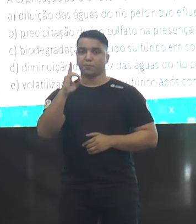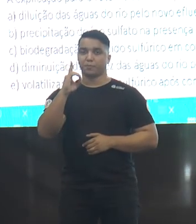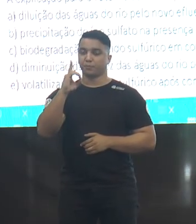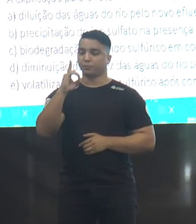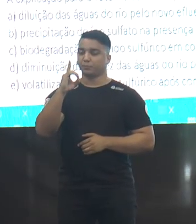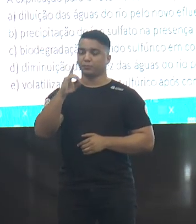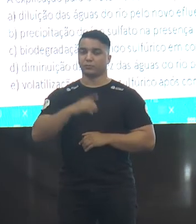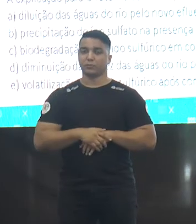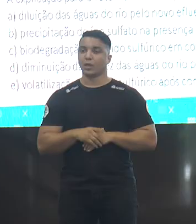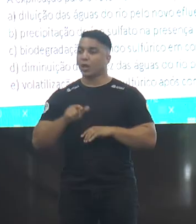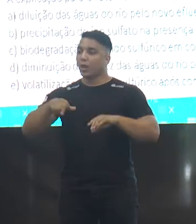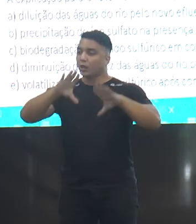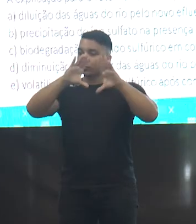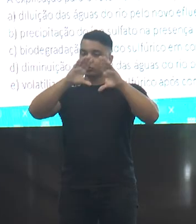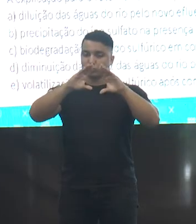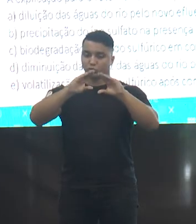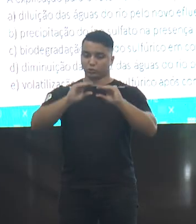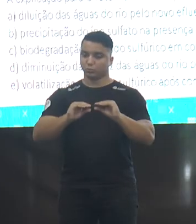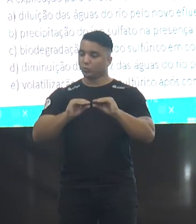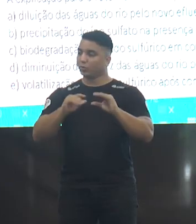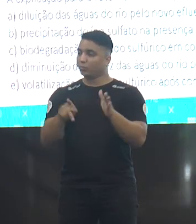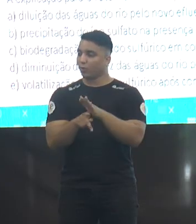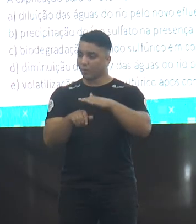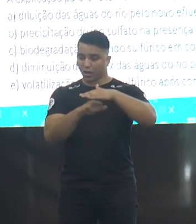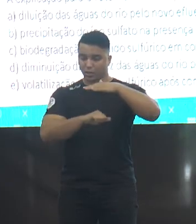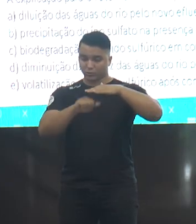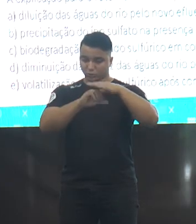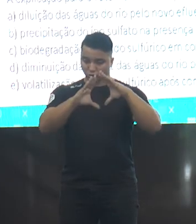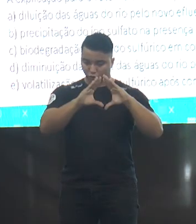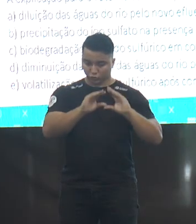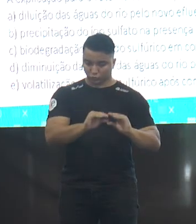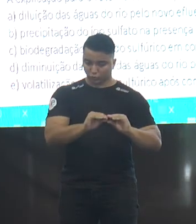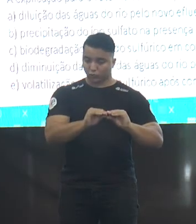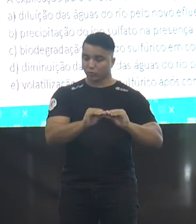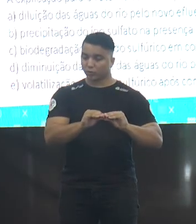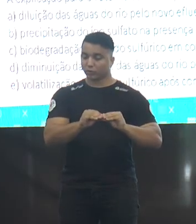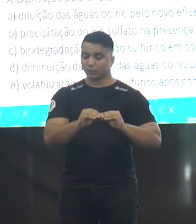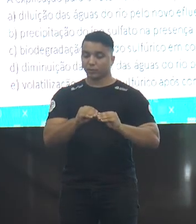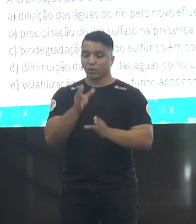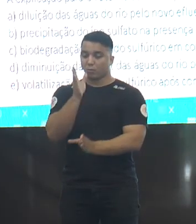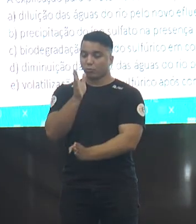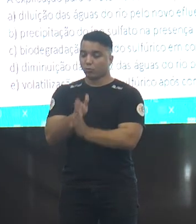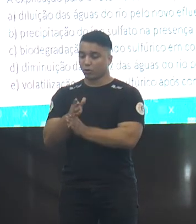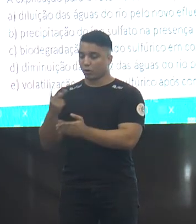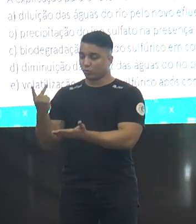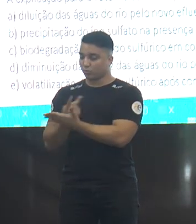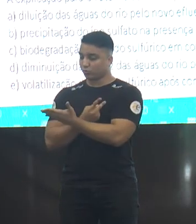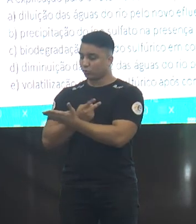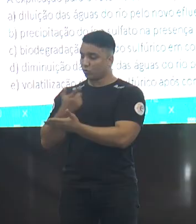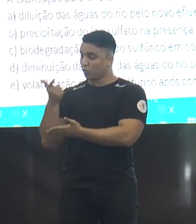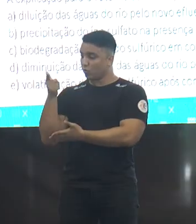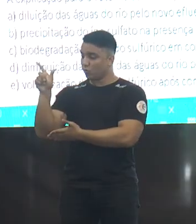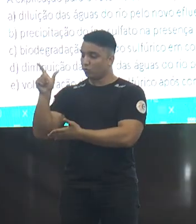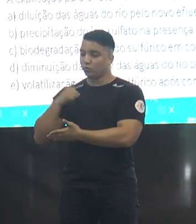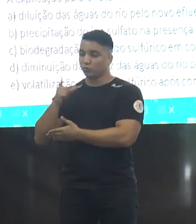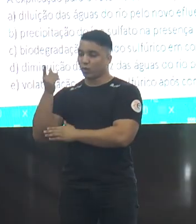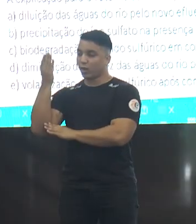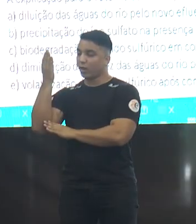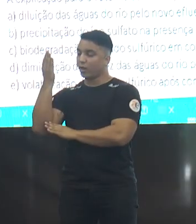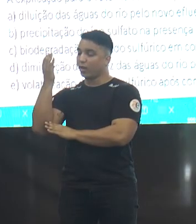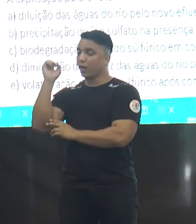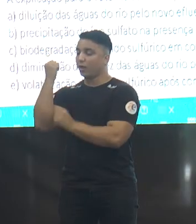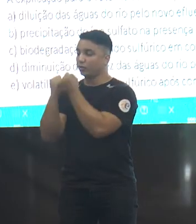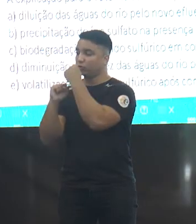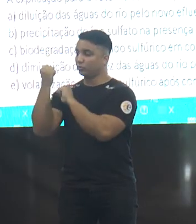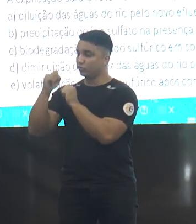dado. Diminuição da acidez das águas do rio pelo efluente da fábrica de